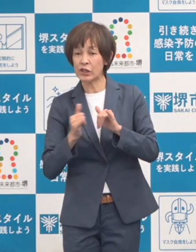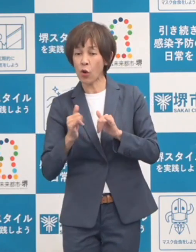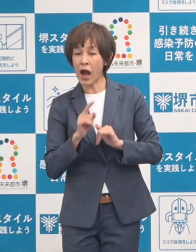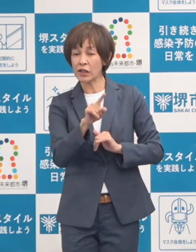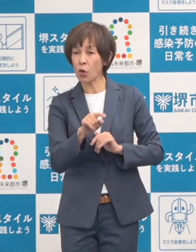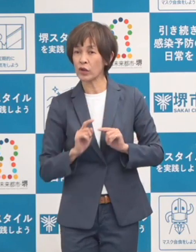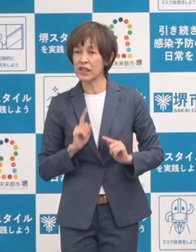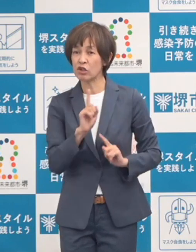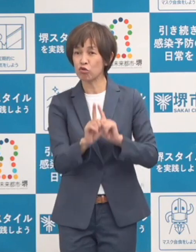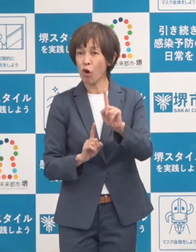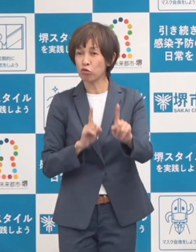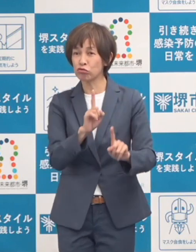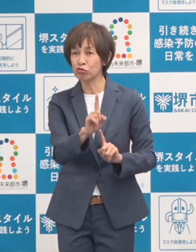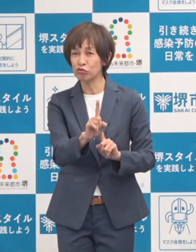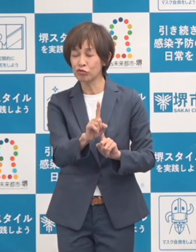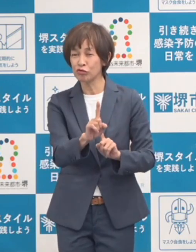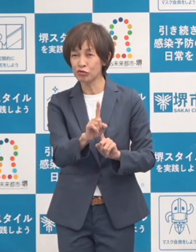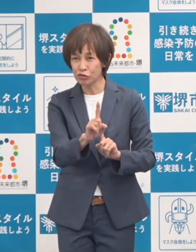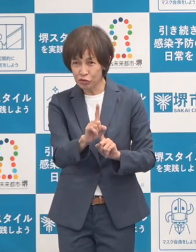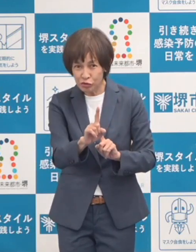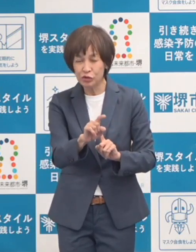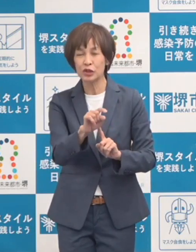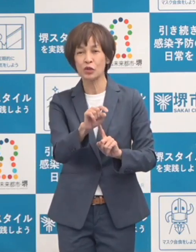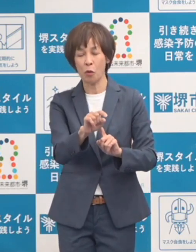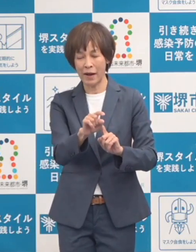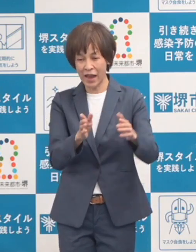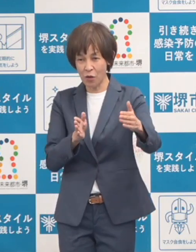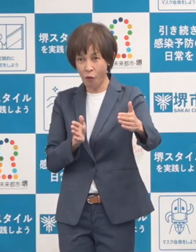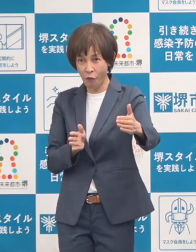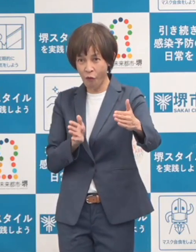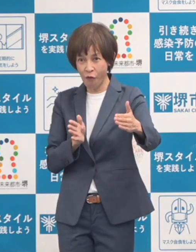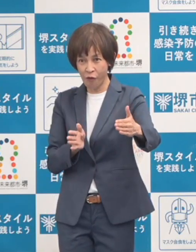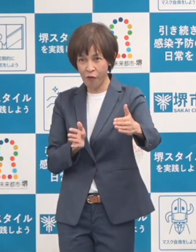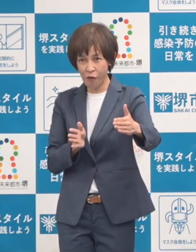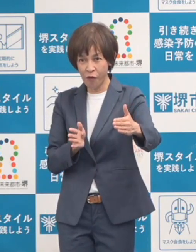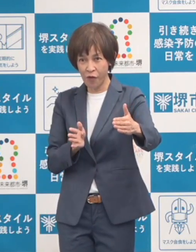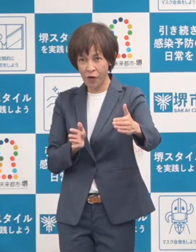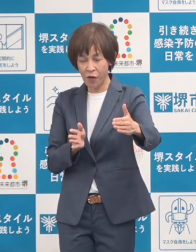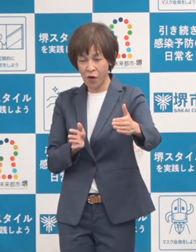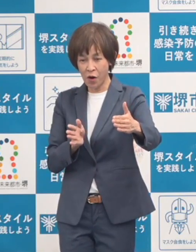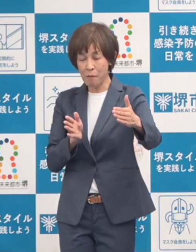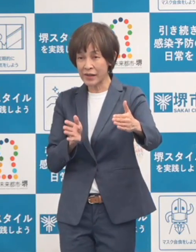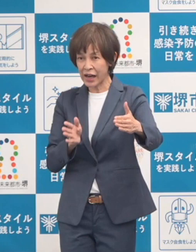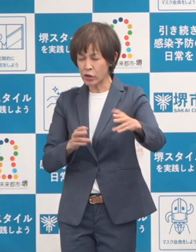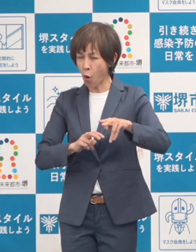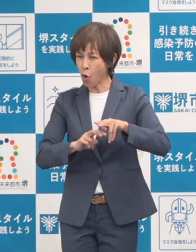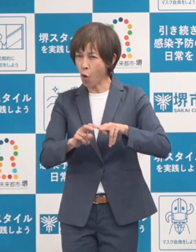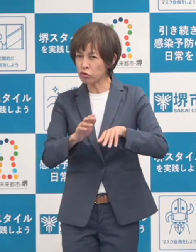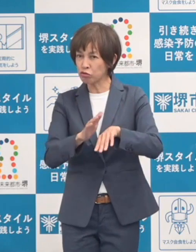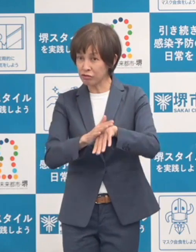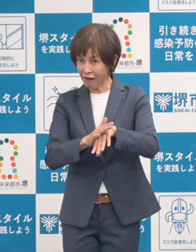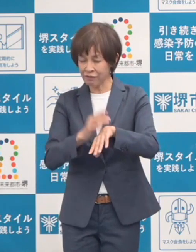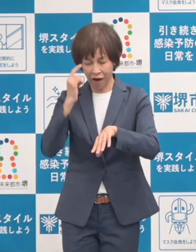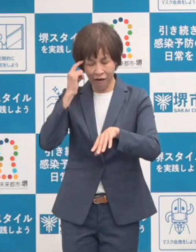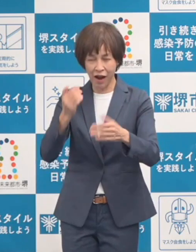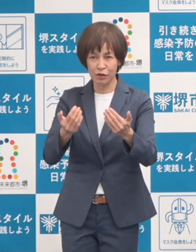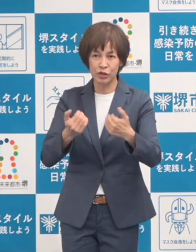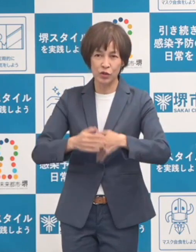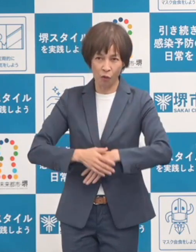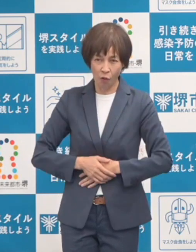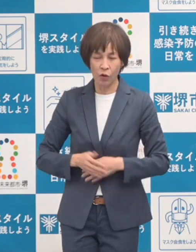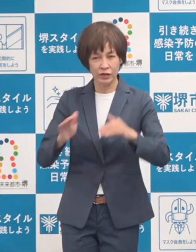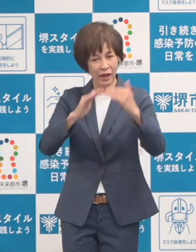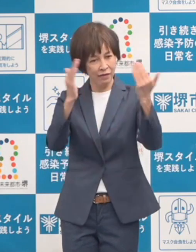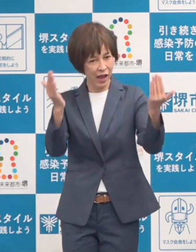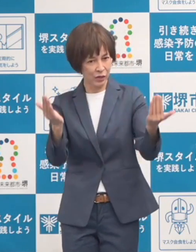と必然的にそこに行くまでの何らかの交通手段というのも必要になりますから、全体として